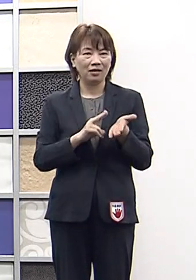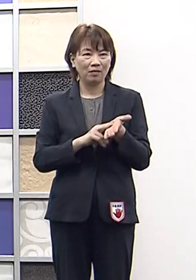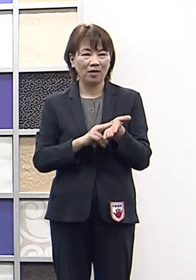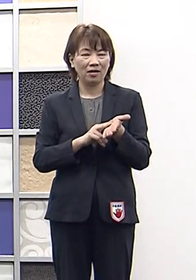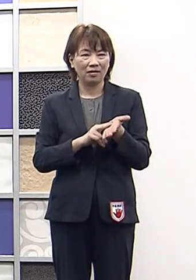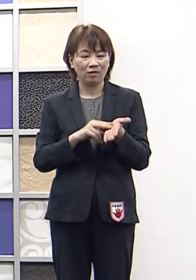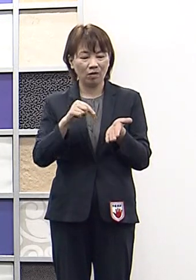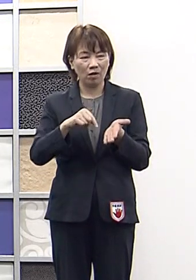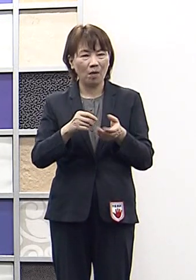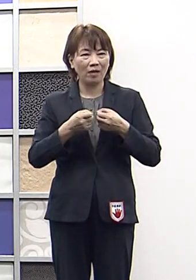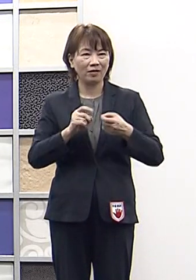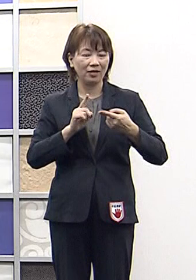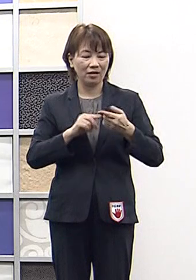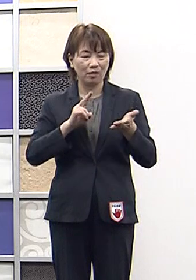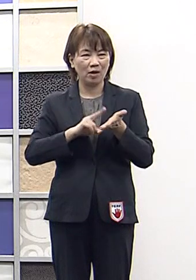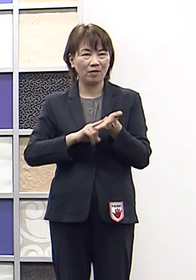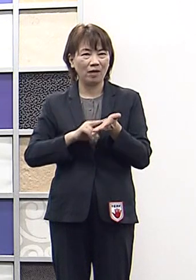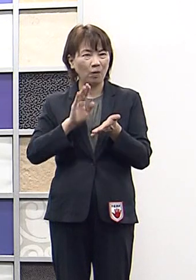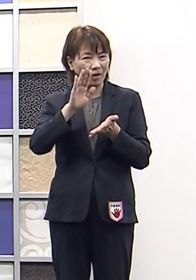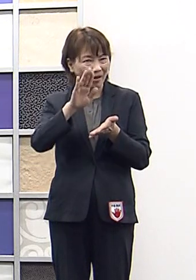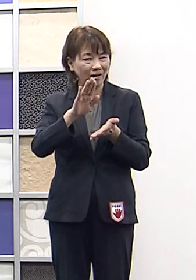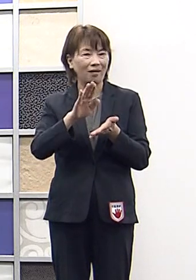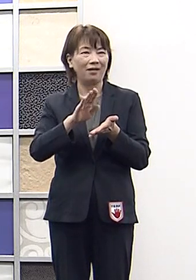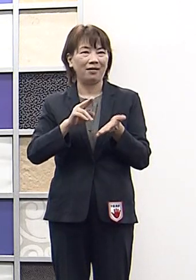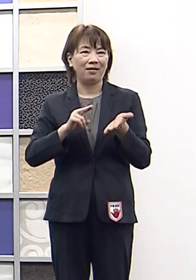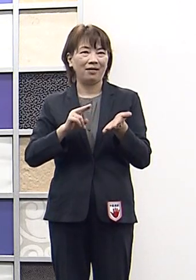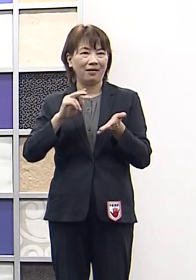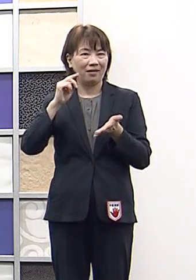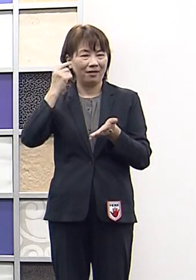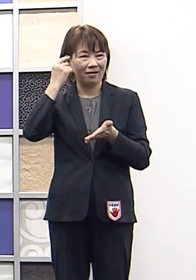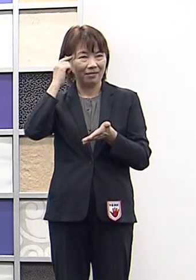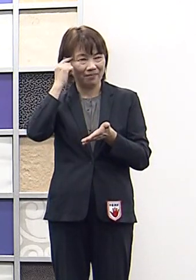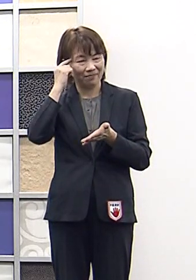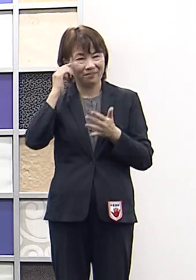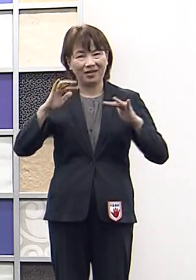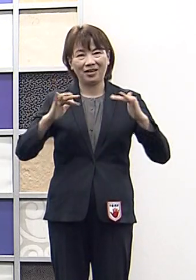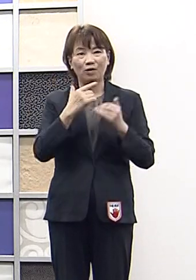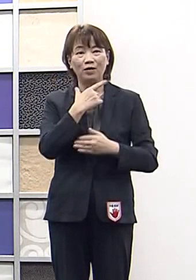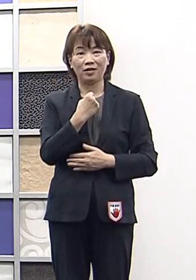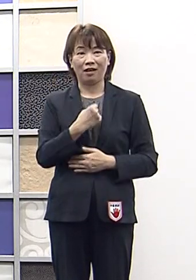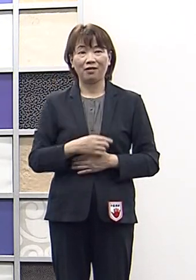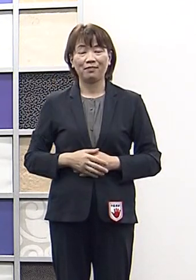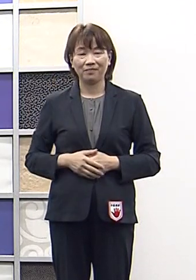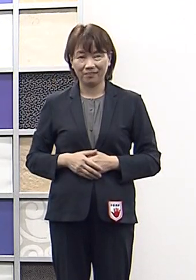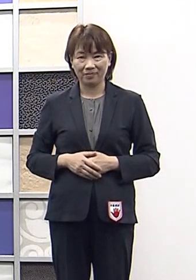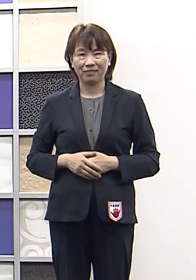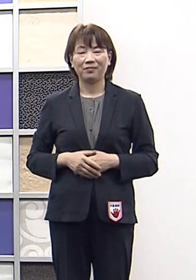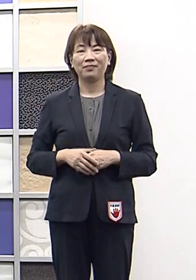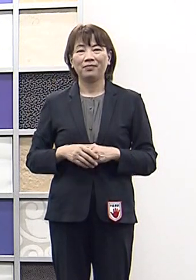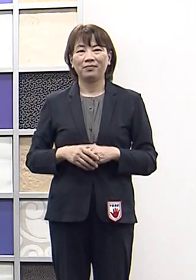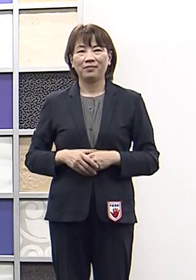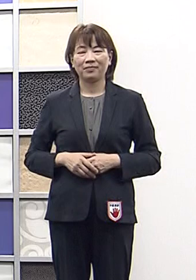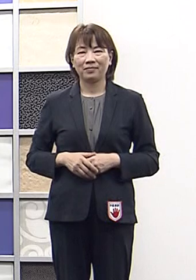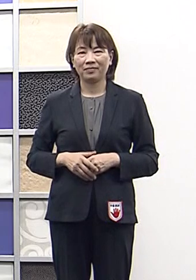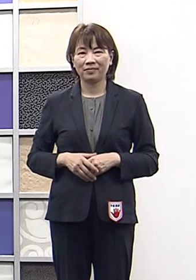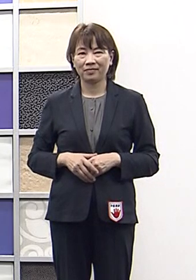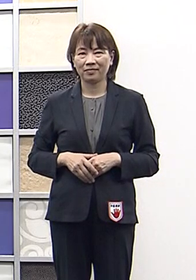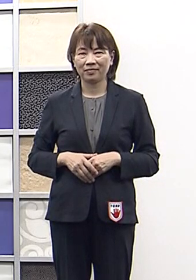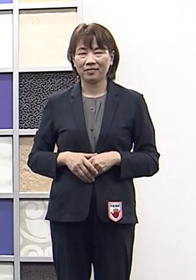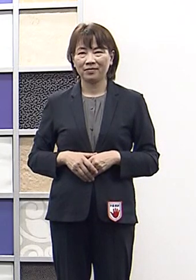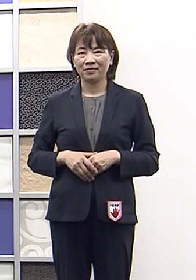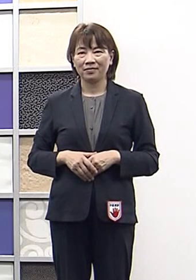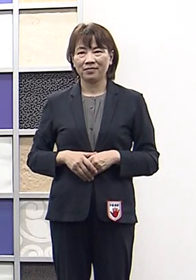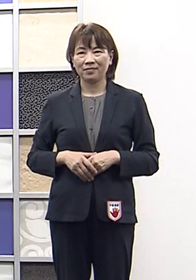てこういうものはどうでしょうかというのはですね、私はもう今でも遅すぎるぐらいの状況だと思っています。や